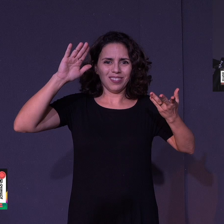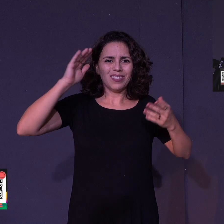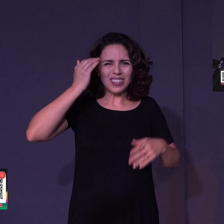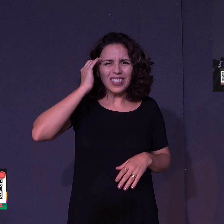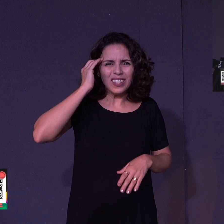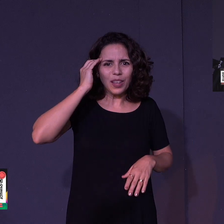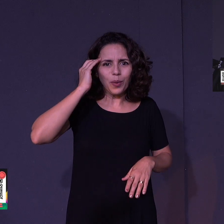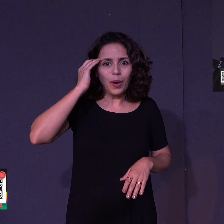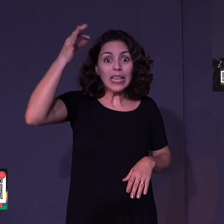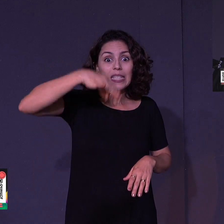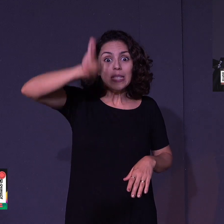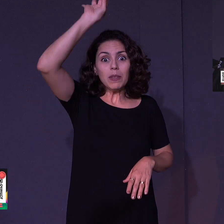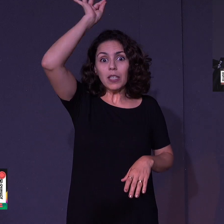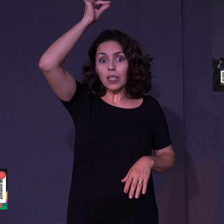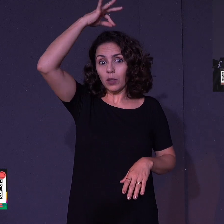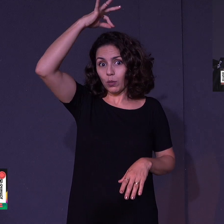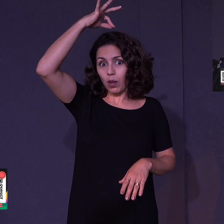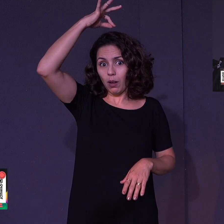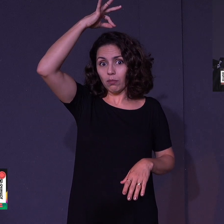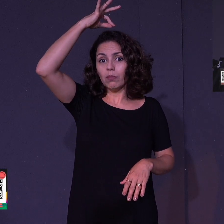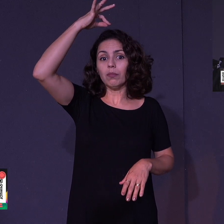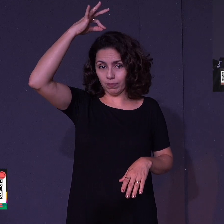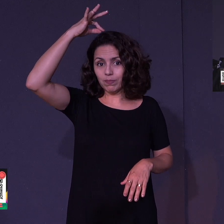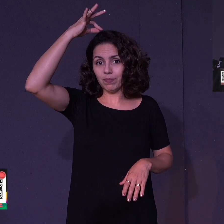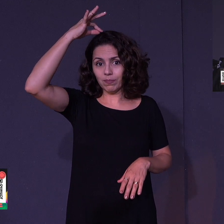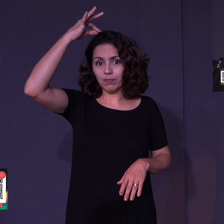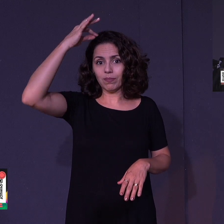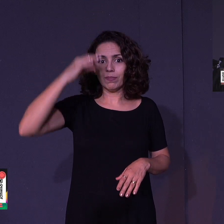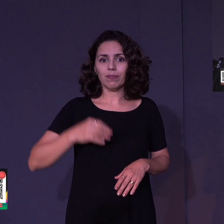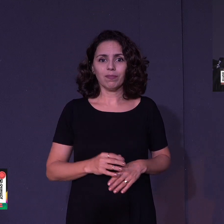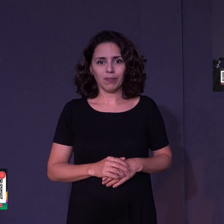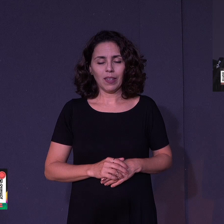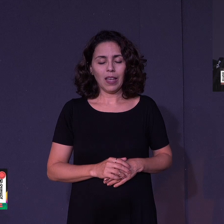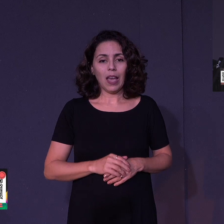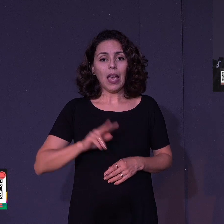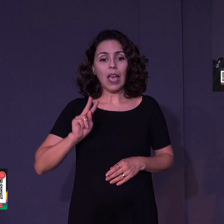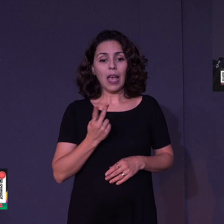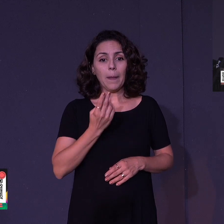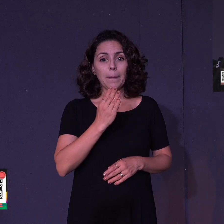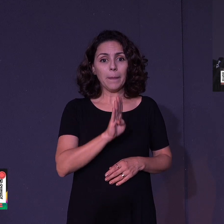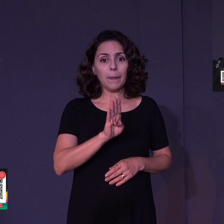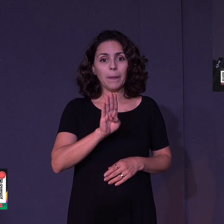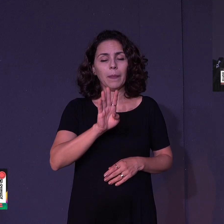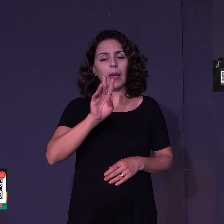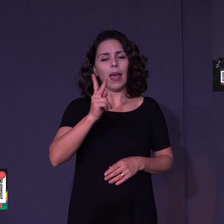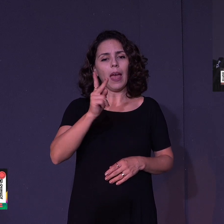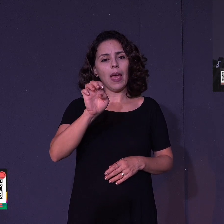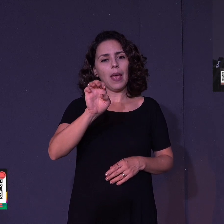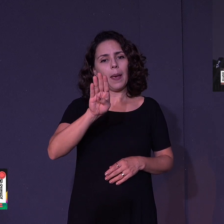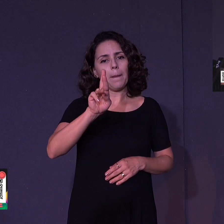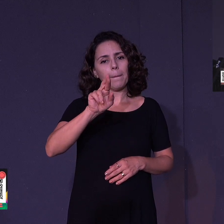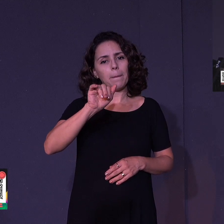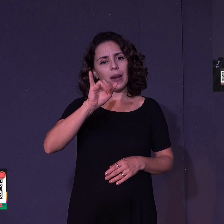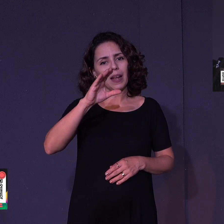no espiritual, essa paz, segundo a tradução hebraica, é shalom. Essa é a paz. Shalom